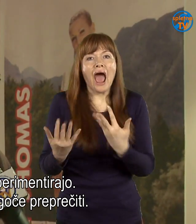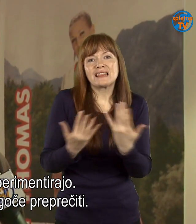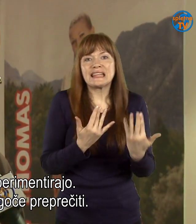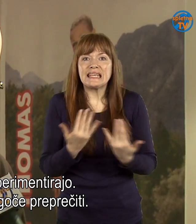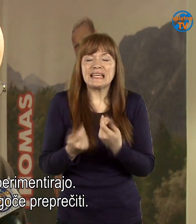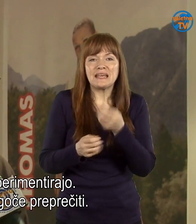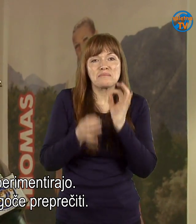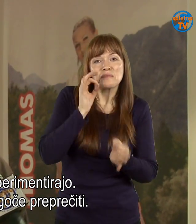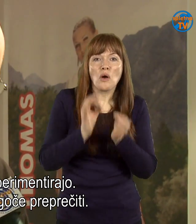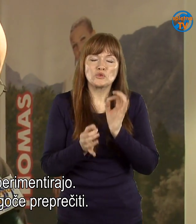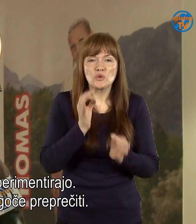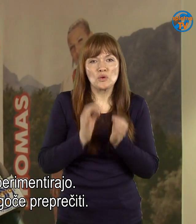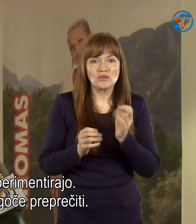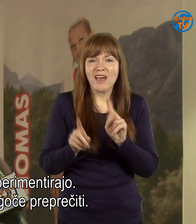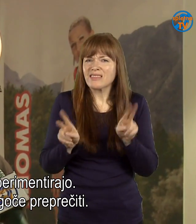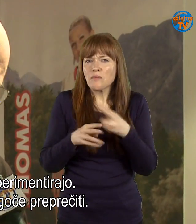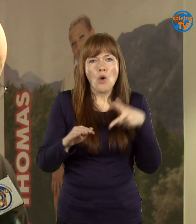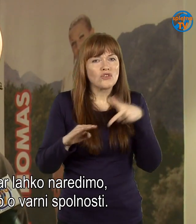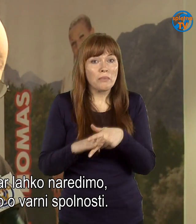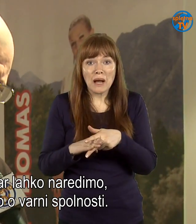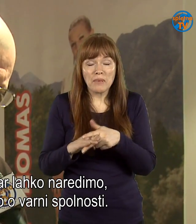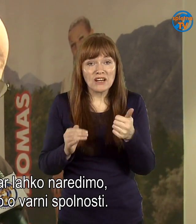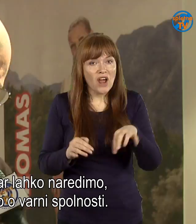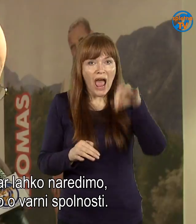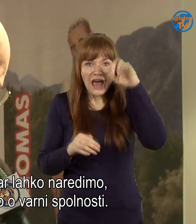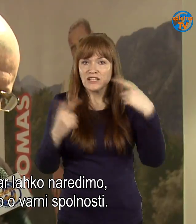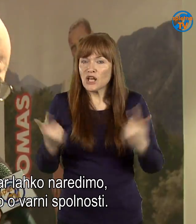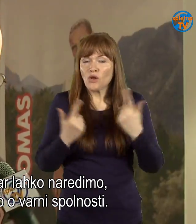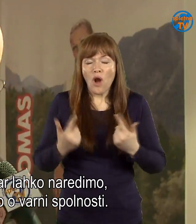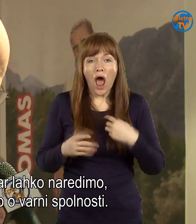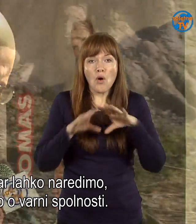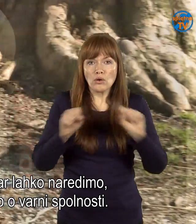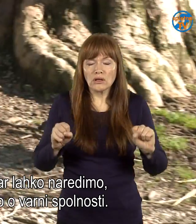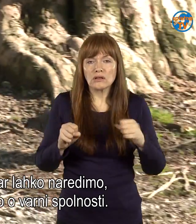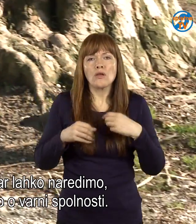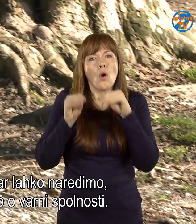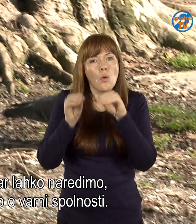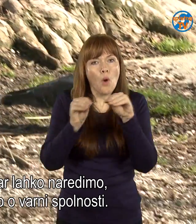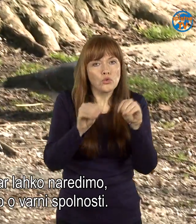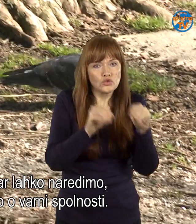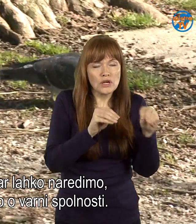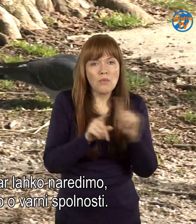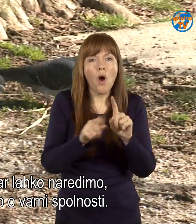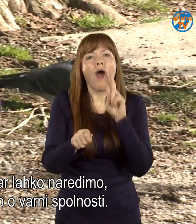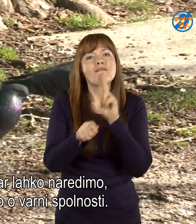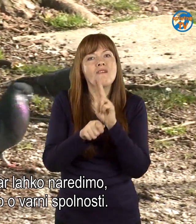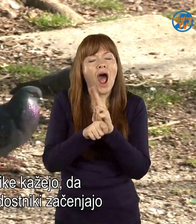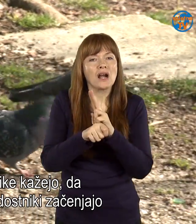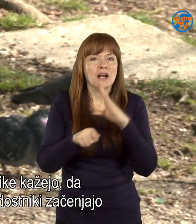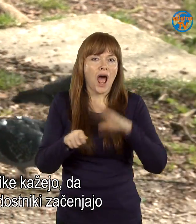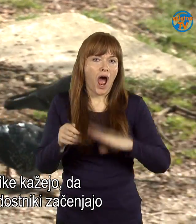je nemogoče preprečiti, ne. Tukaj edino stvar, ki jo lahko naredimo, je to, da jih podučimo o varni spolnosti.